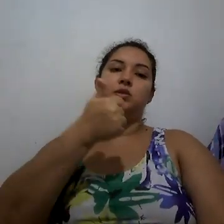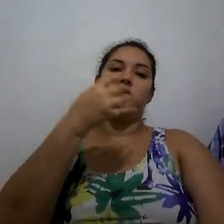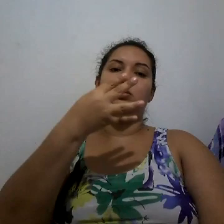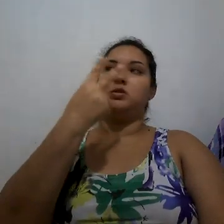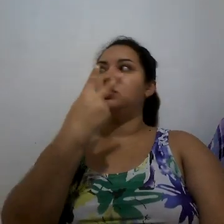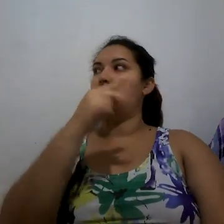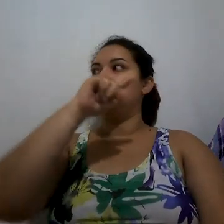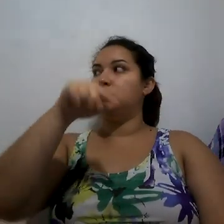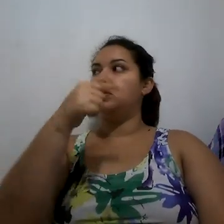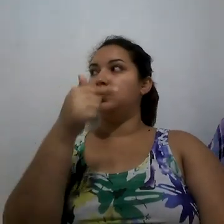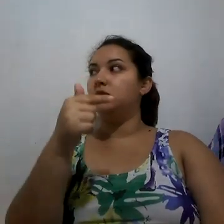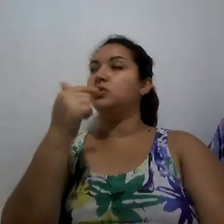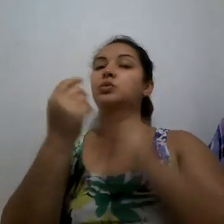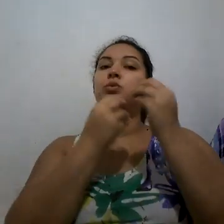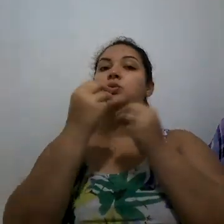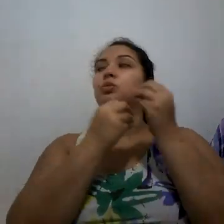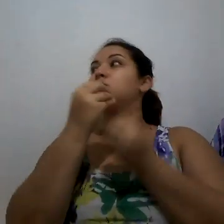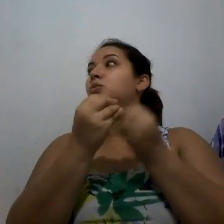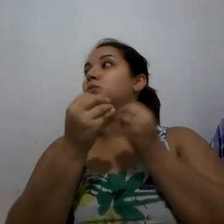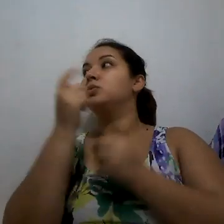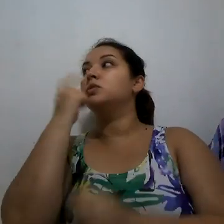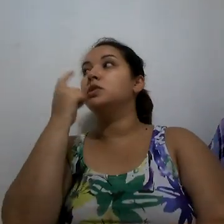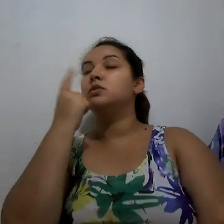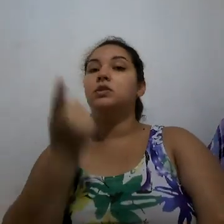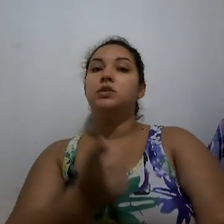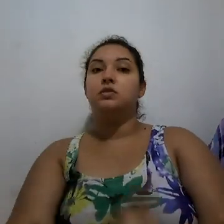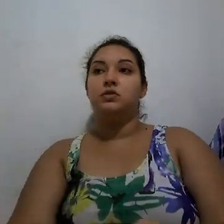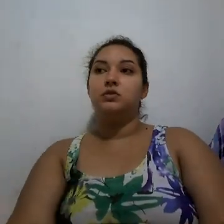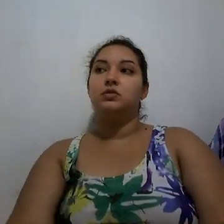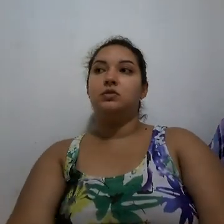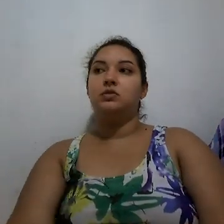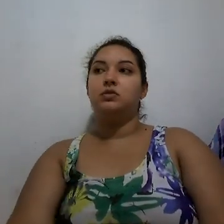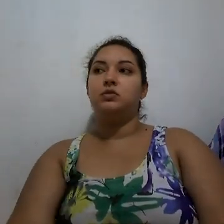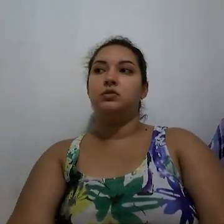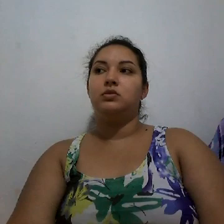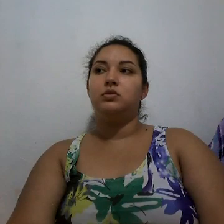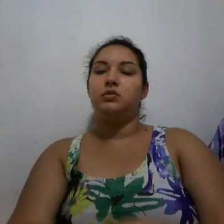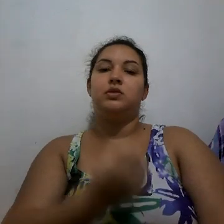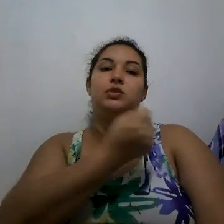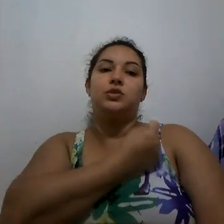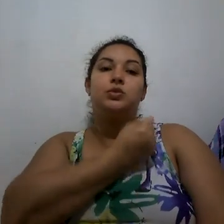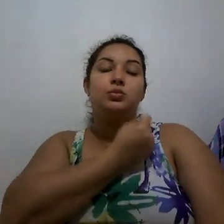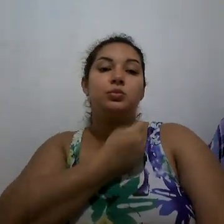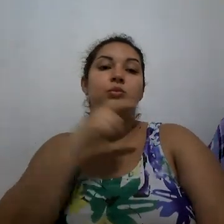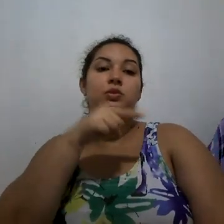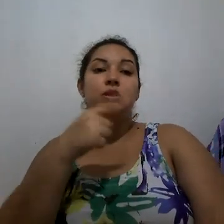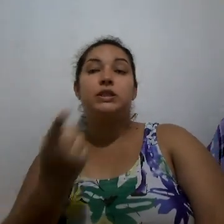142,7. Como é que a gente pode arredondar, apresentar e representar esse número aqui de uma forma em notação